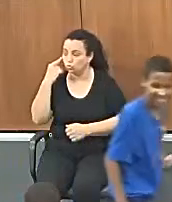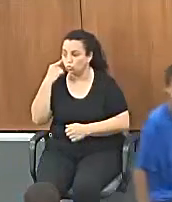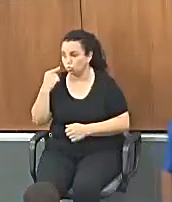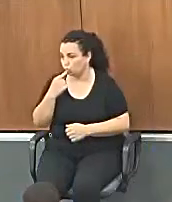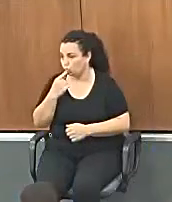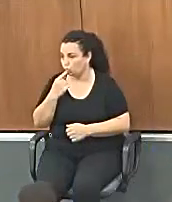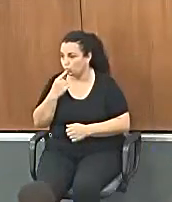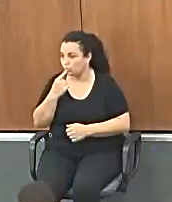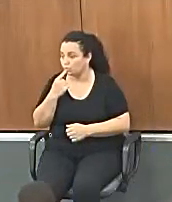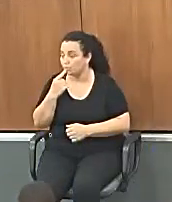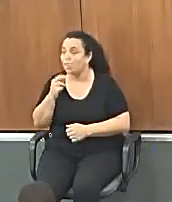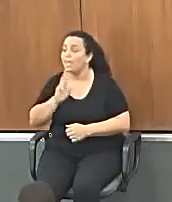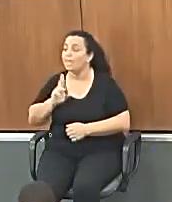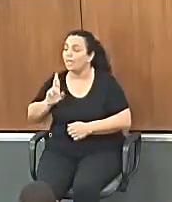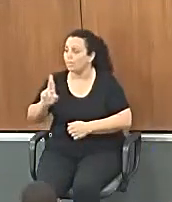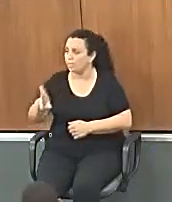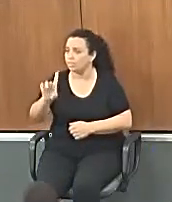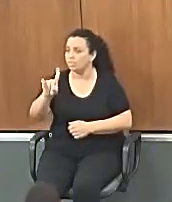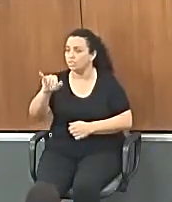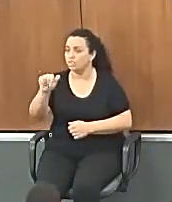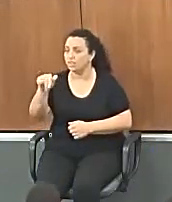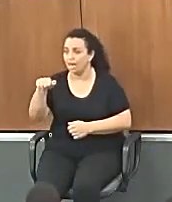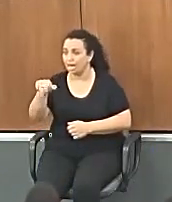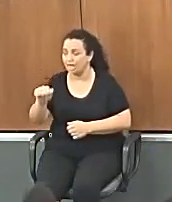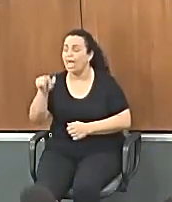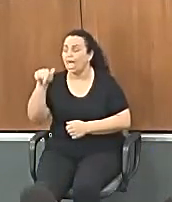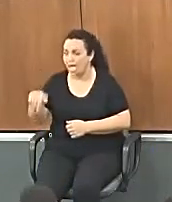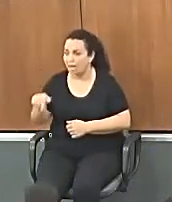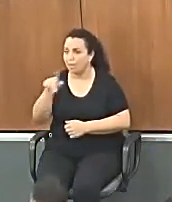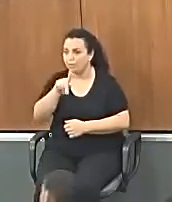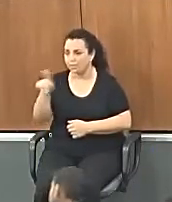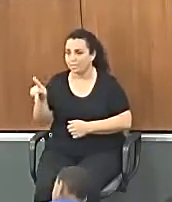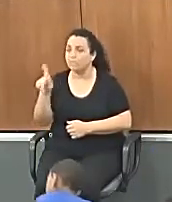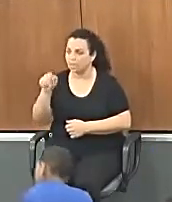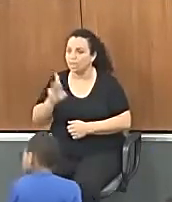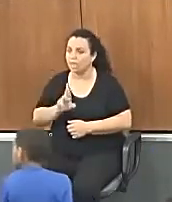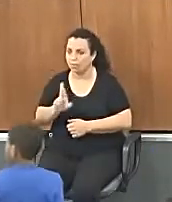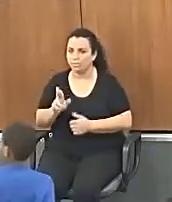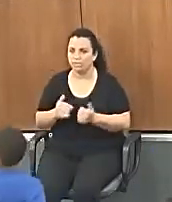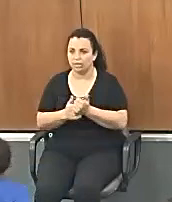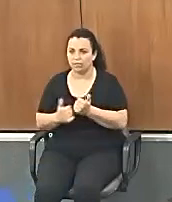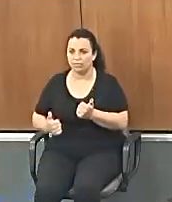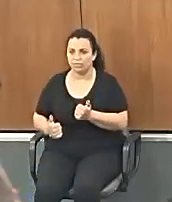suzano souza presidente da federação mineira desportivo dos surdos